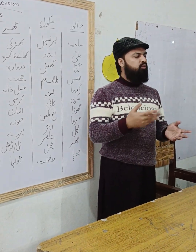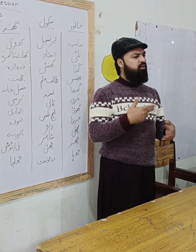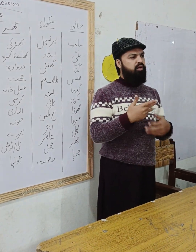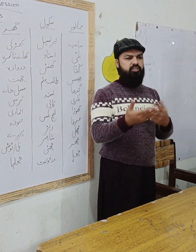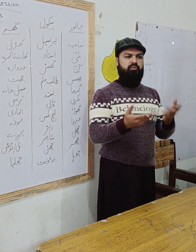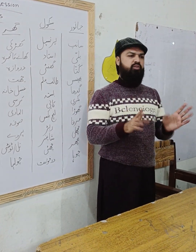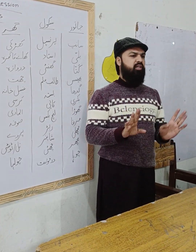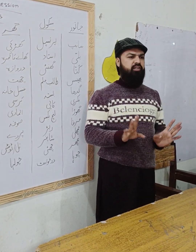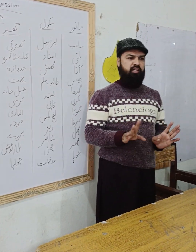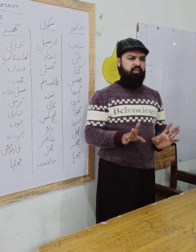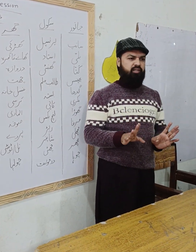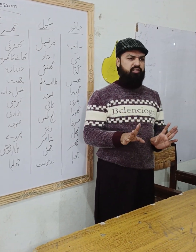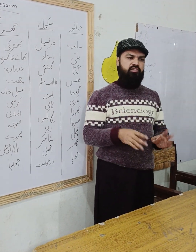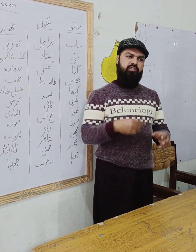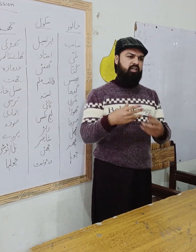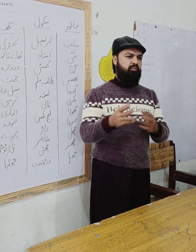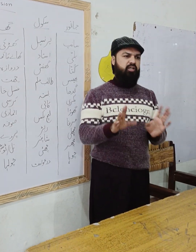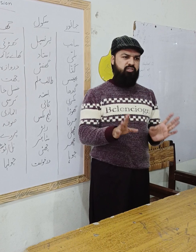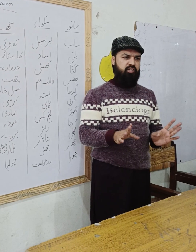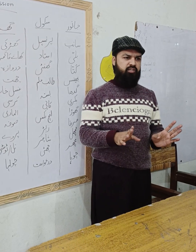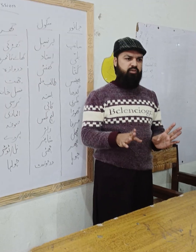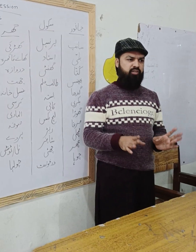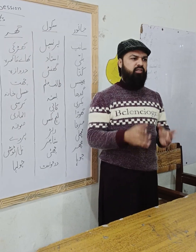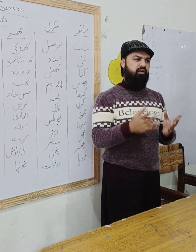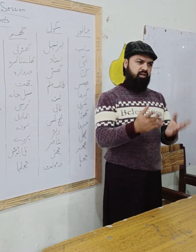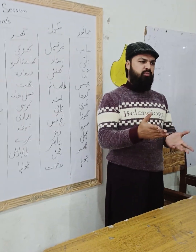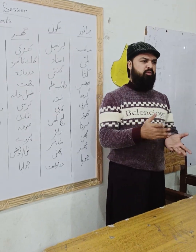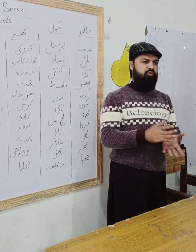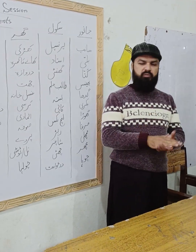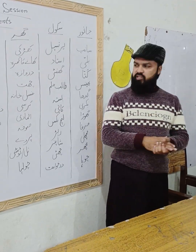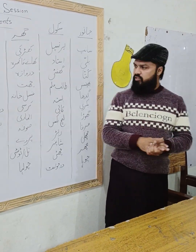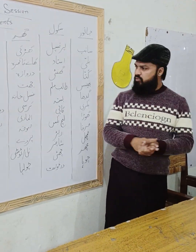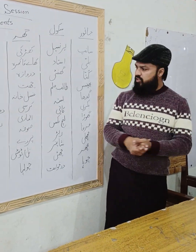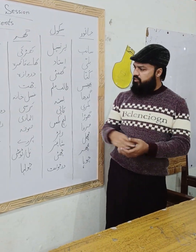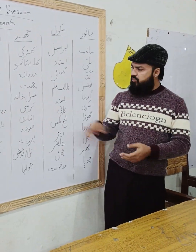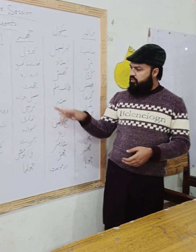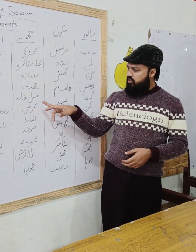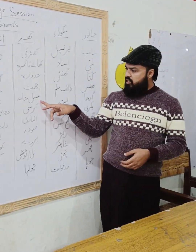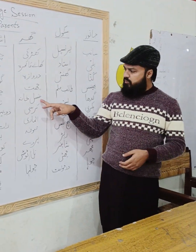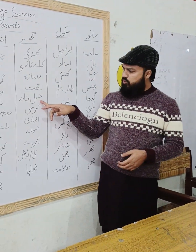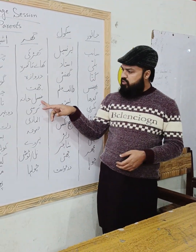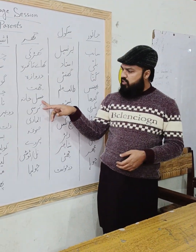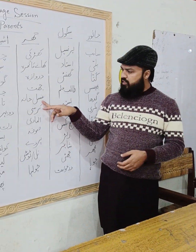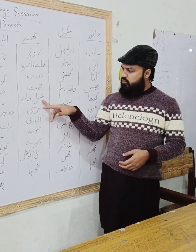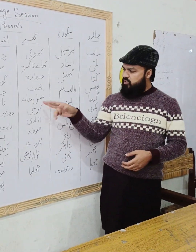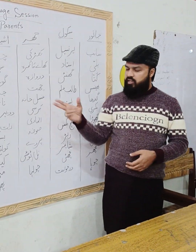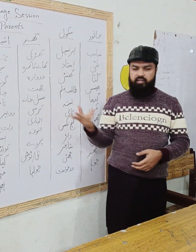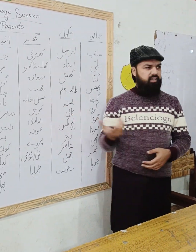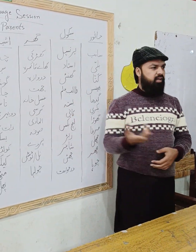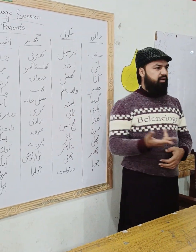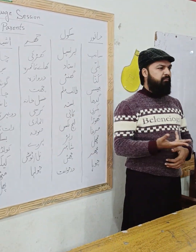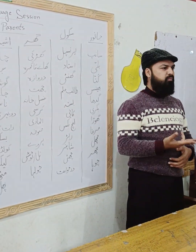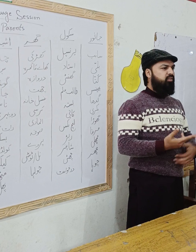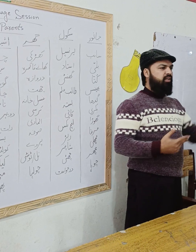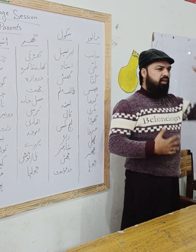आराम से कम्युनिकेट करना है, किसी के साथ बातचीत करनी होगी, आपको भी उसमें आसानी हो जाएगी। अभी गुस्ल खाना है, गुस्ल खाने का क्या है कि नहाना